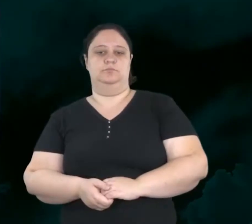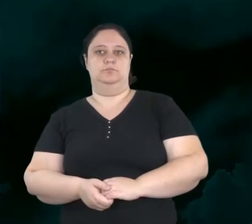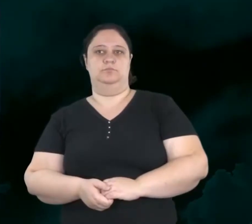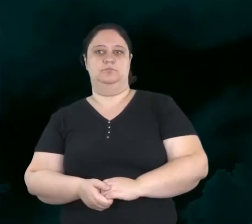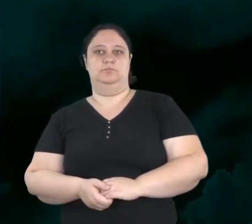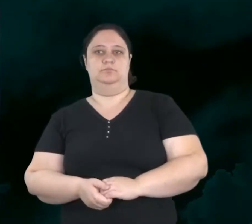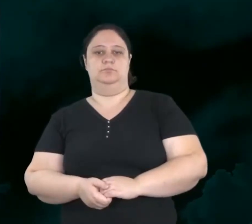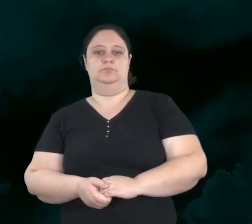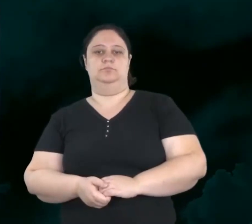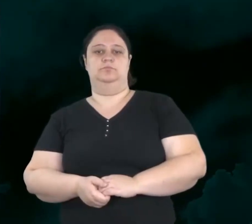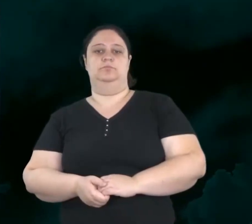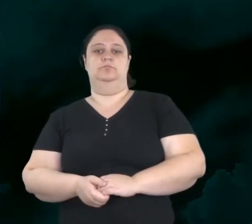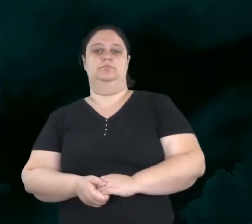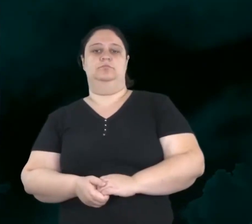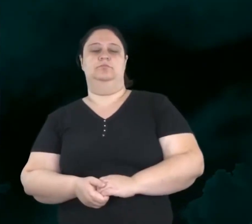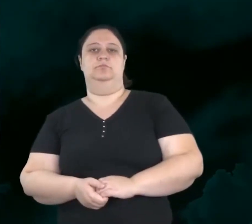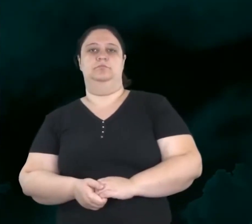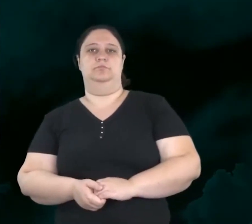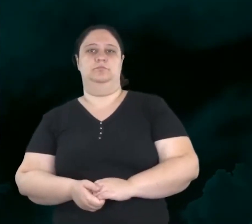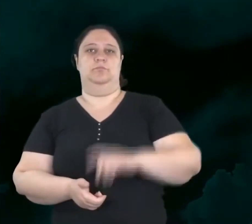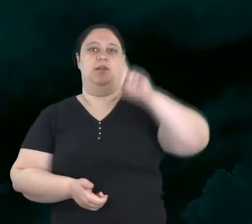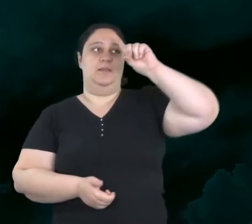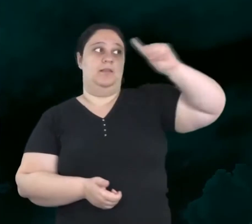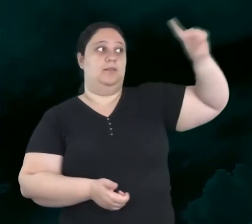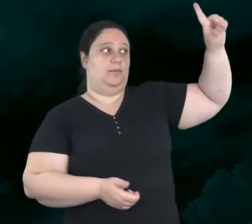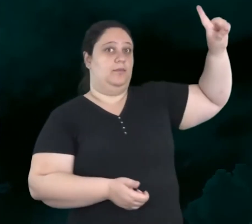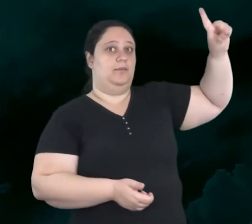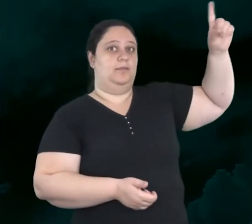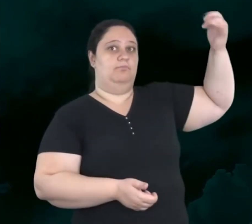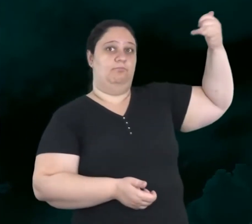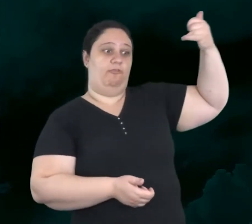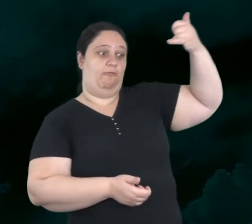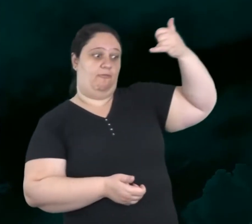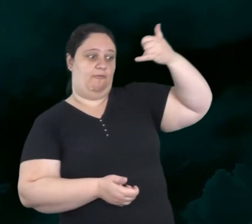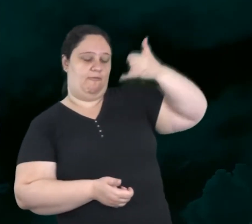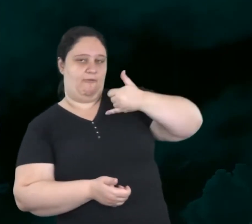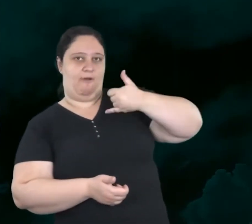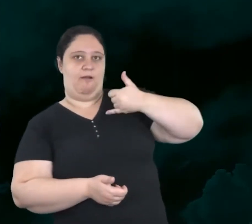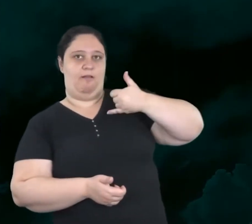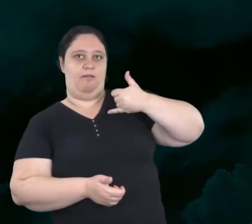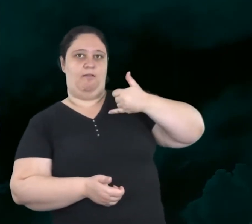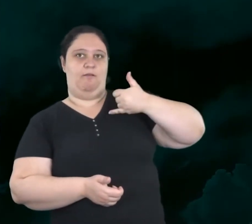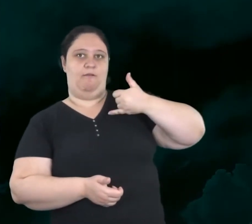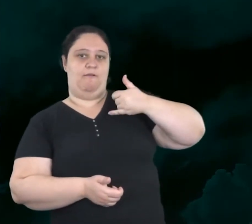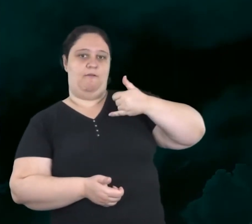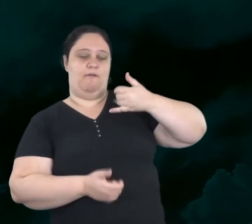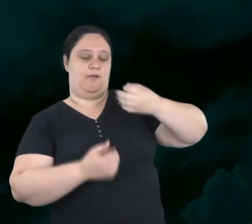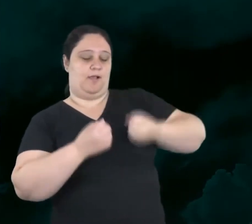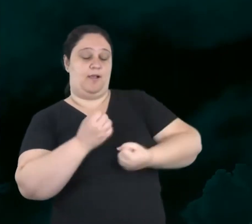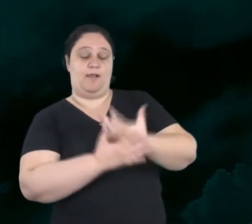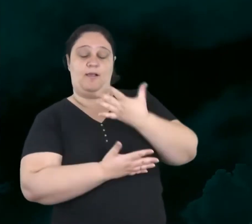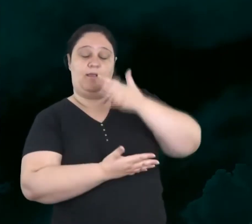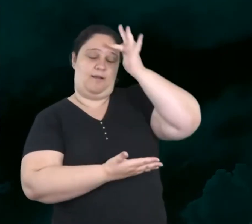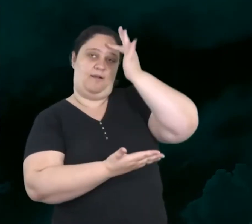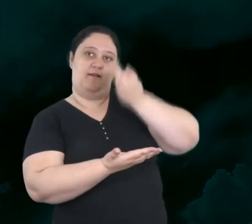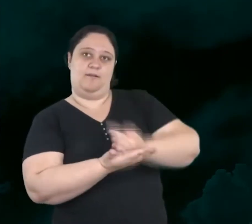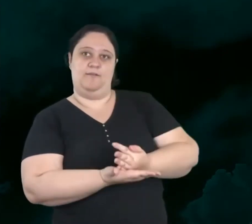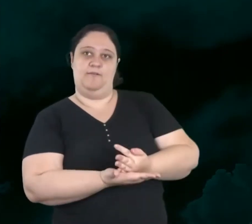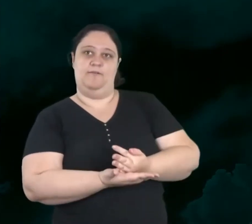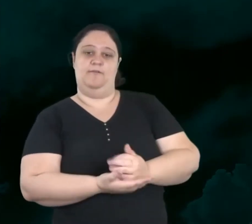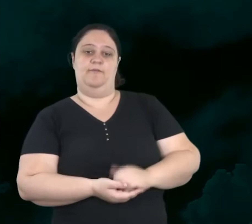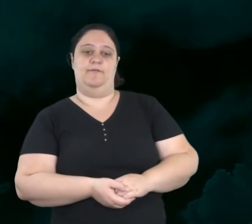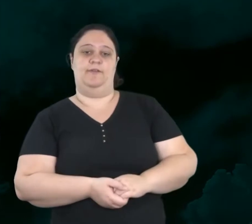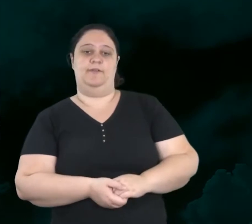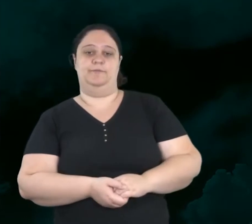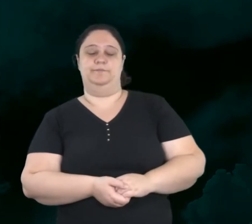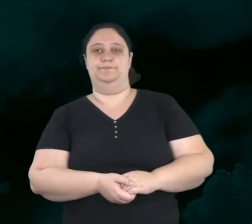Deus é um veículo, né? O Filho de Deus é a própria palavra. E o